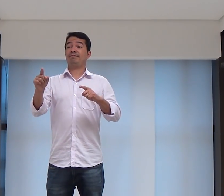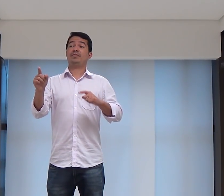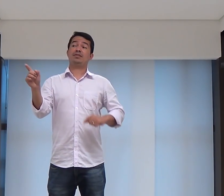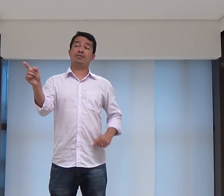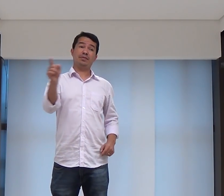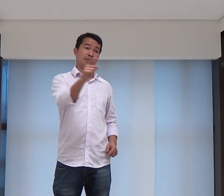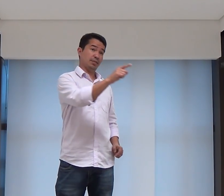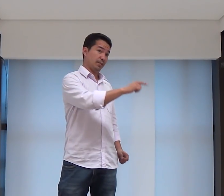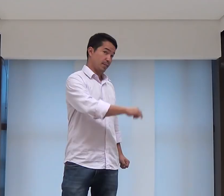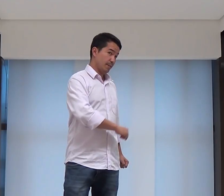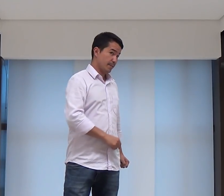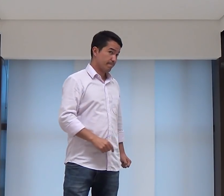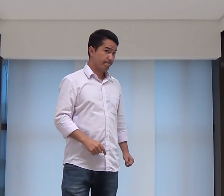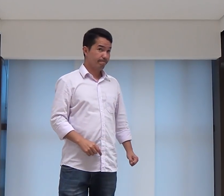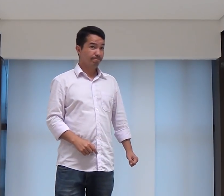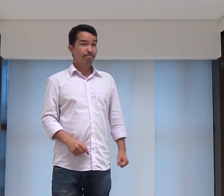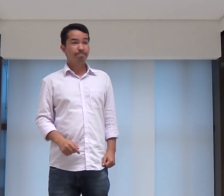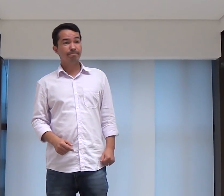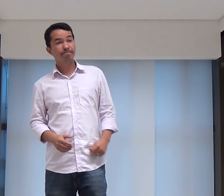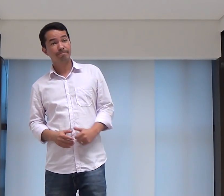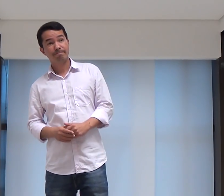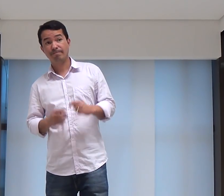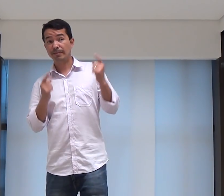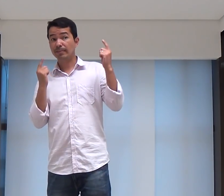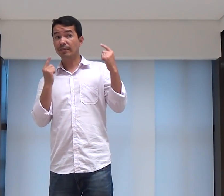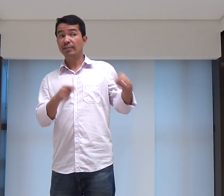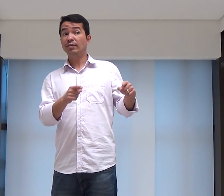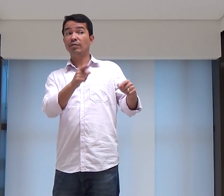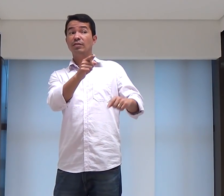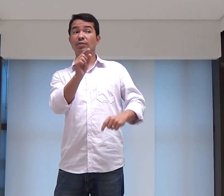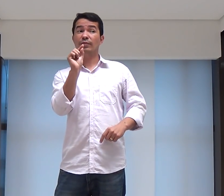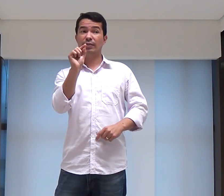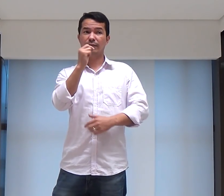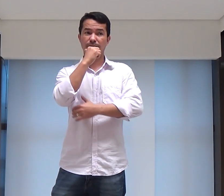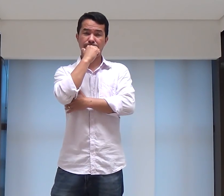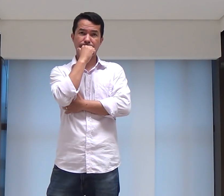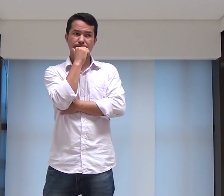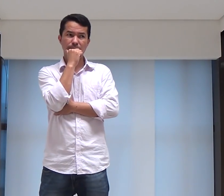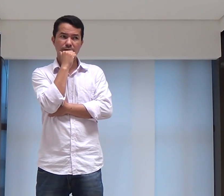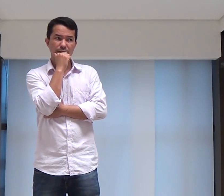Eu queria agora trazer um desafio a vocês. É um desafio.